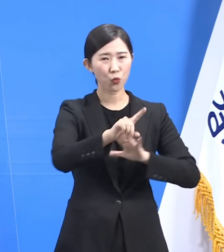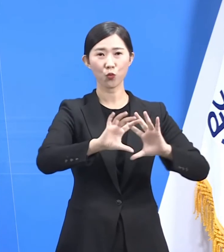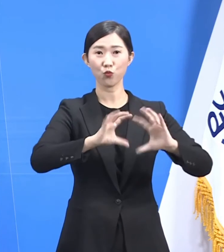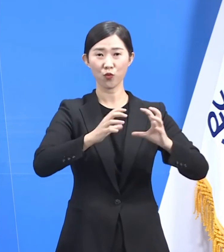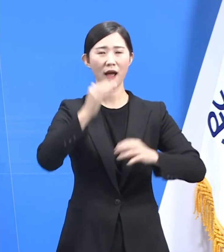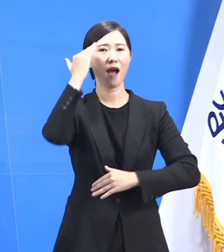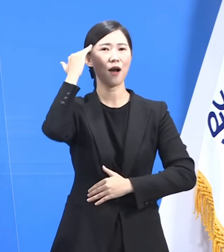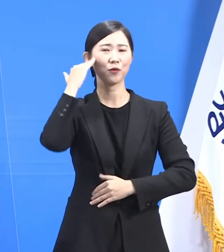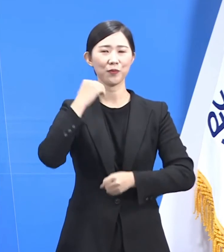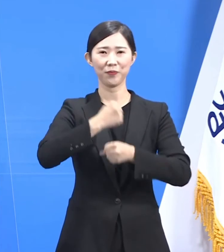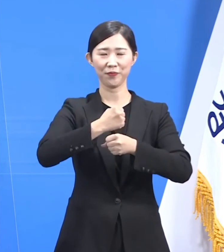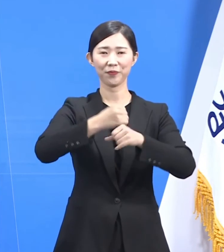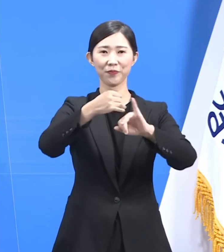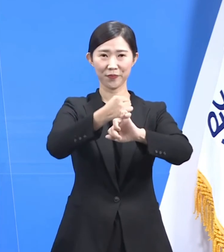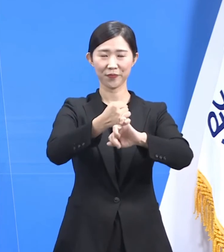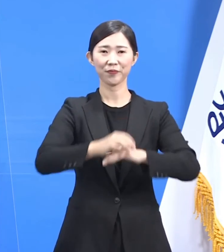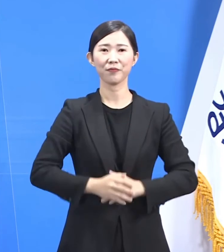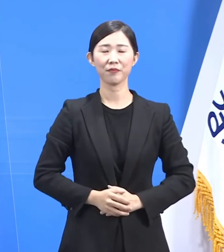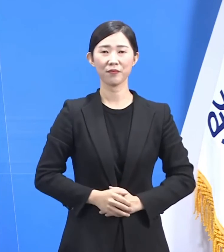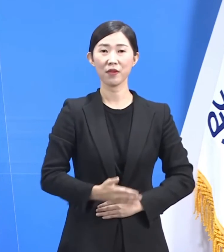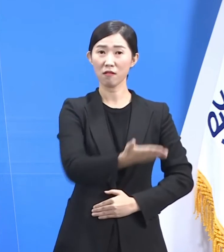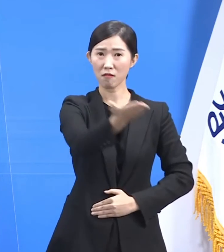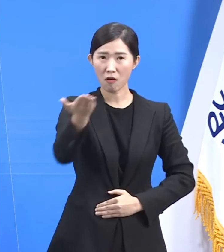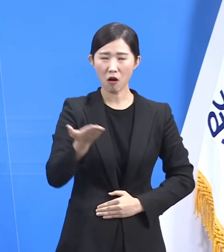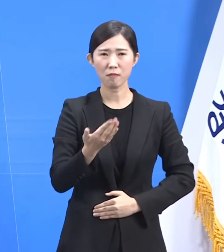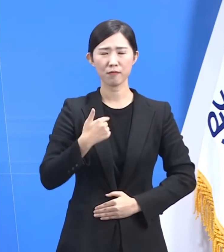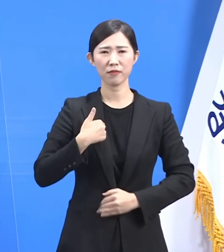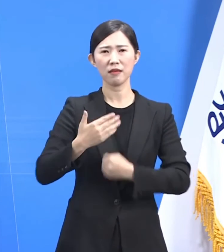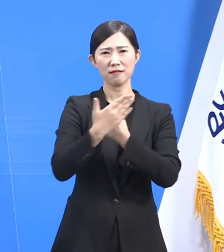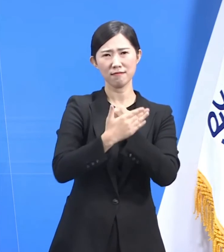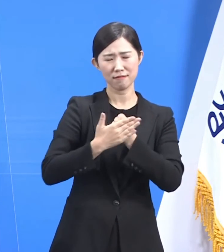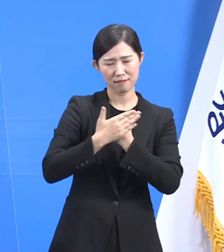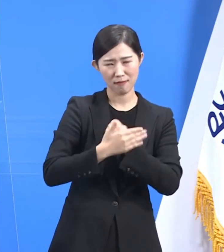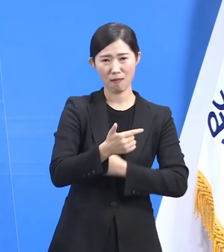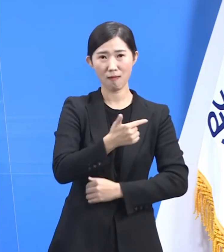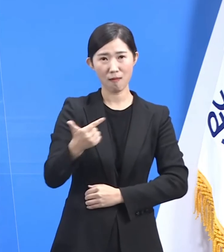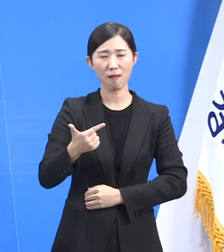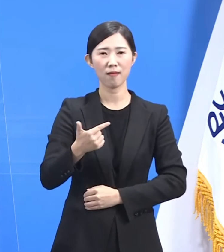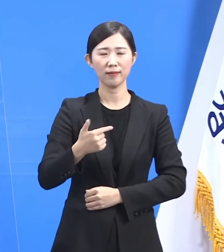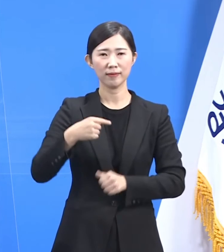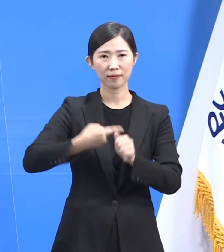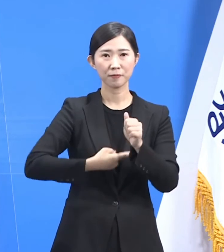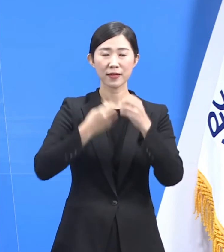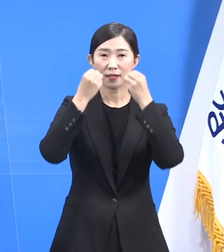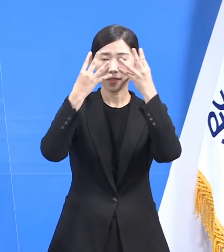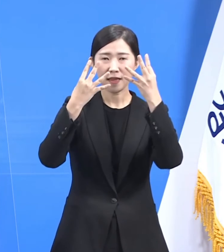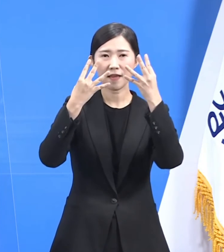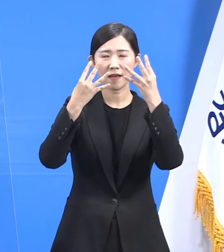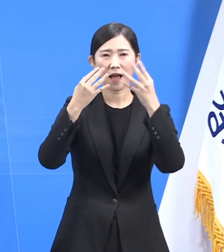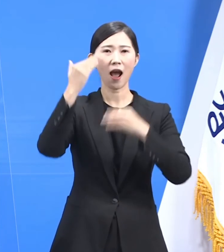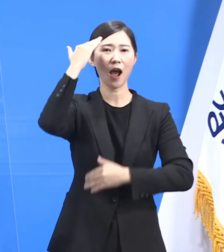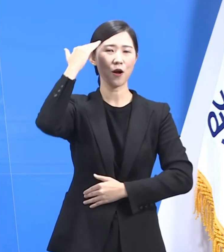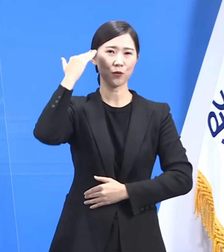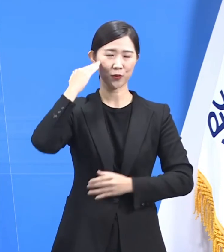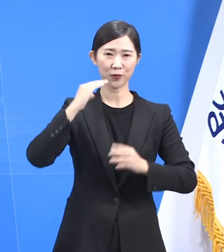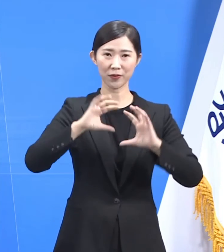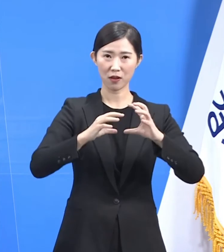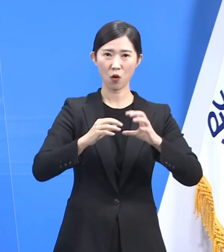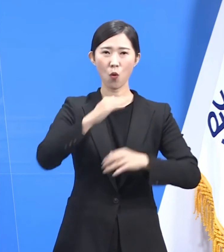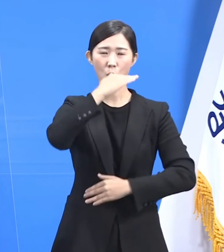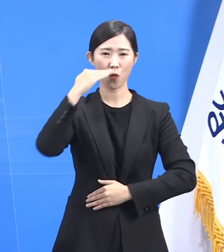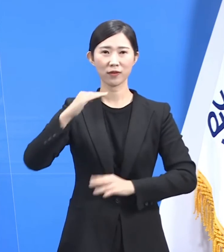경기도지사로 지내는 동안 도민 여러분께 받은 크나큰 은혜 새로운 대한민국 공정한 세상으로